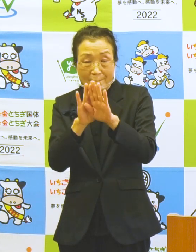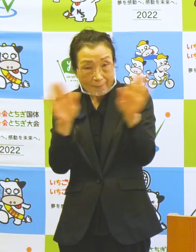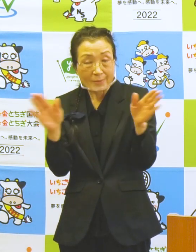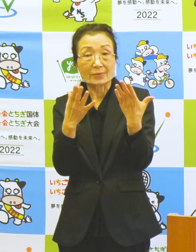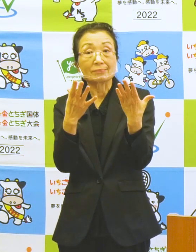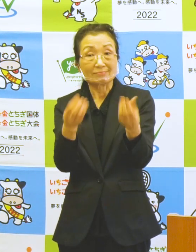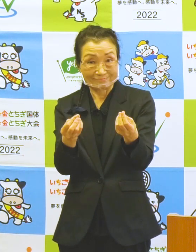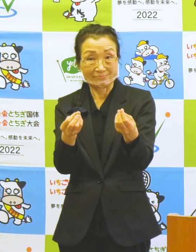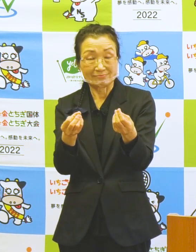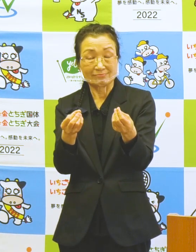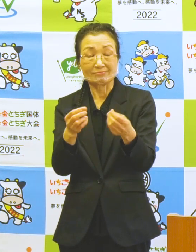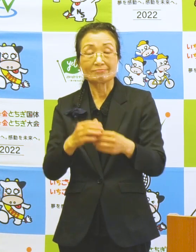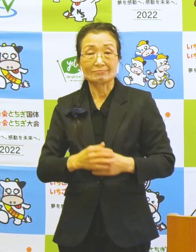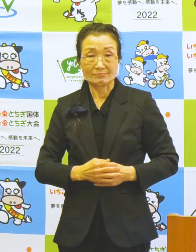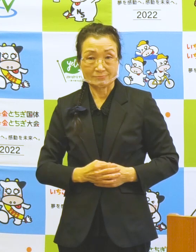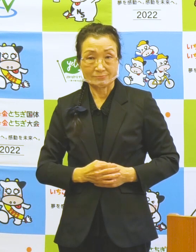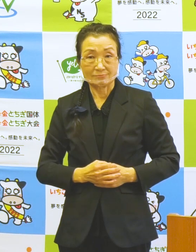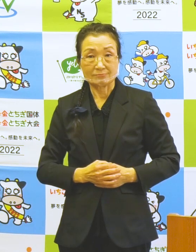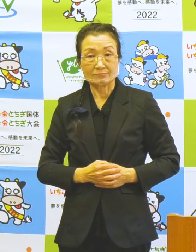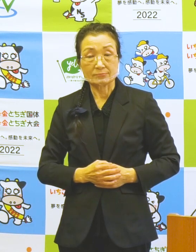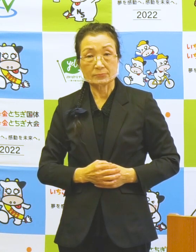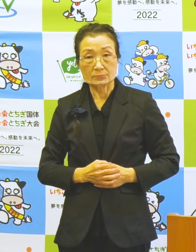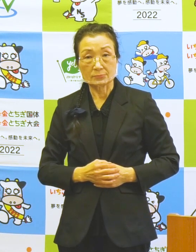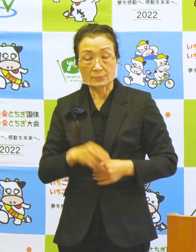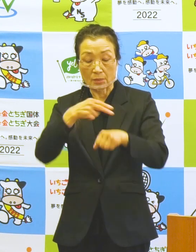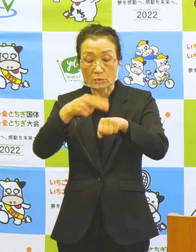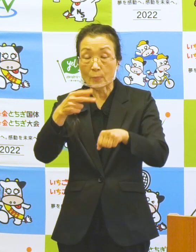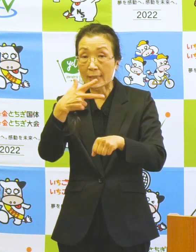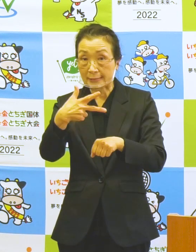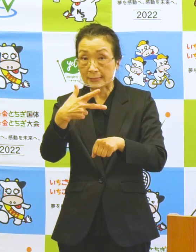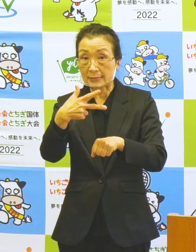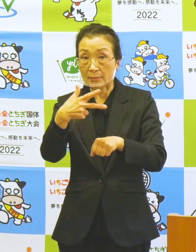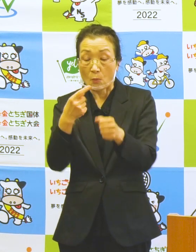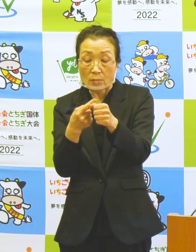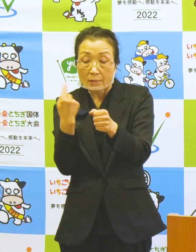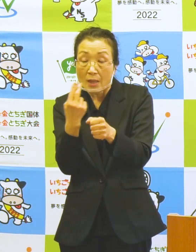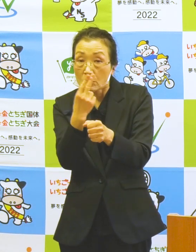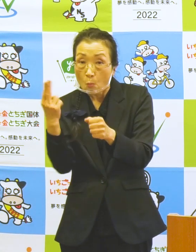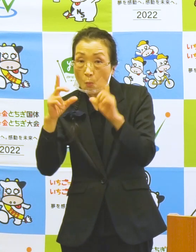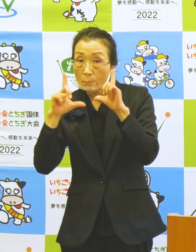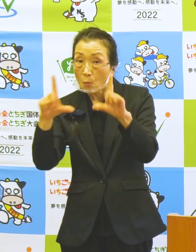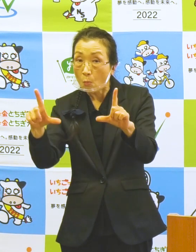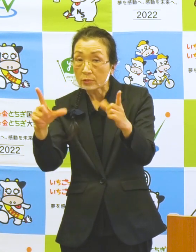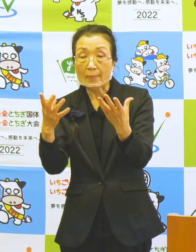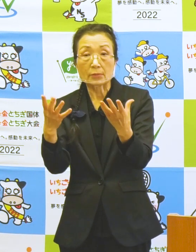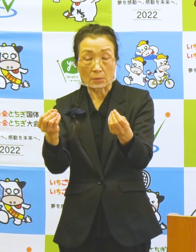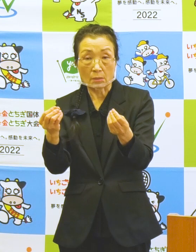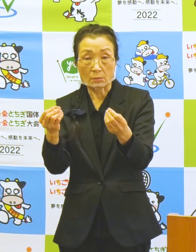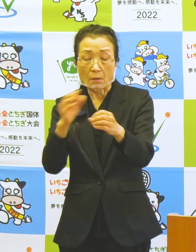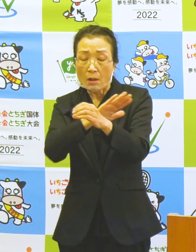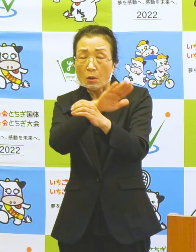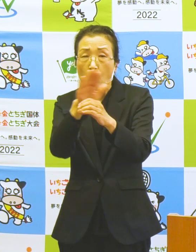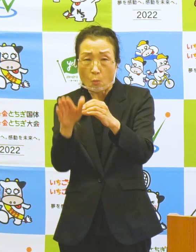ての取り組みが進んでいます。本市も昨年度発表いたしましたが、コロナ後